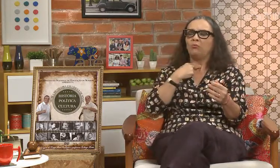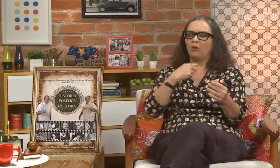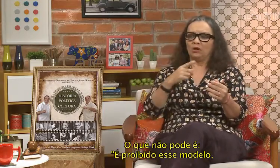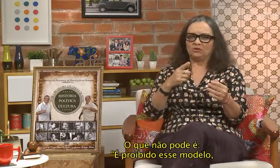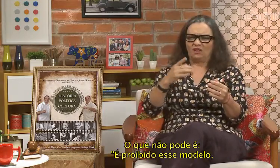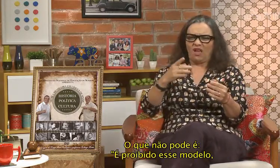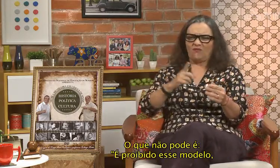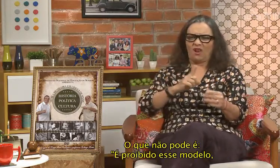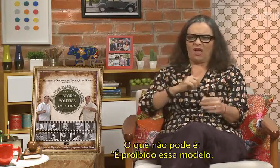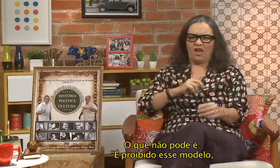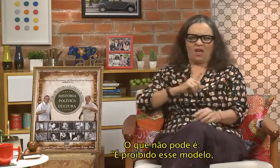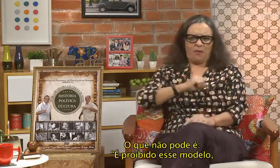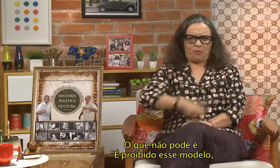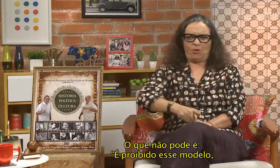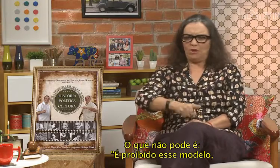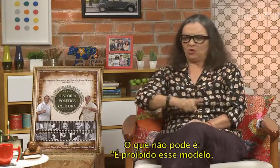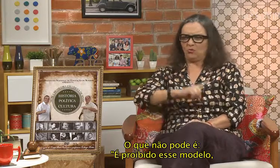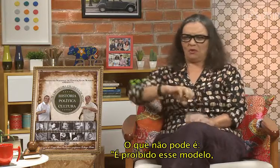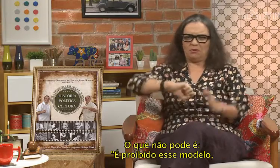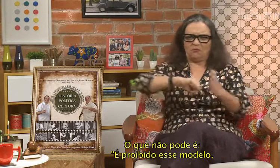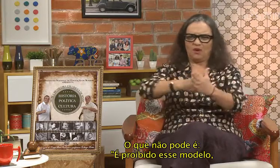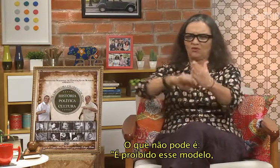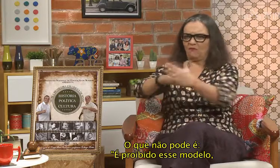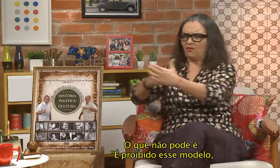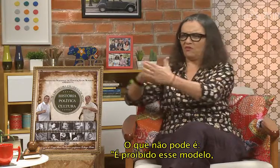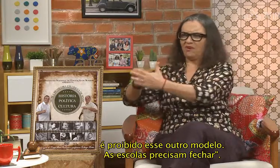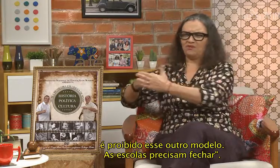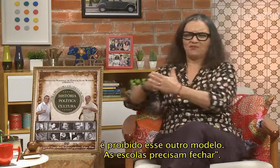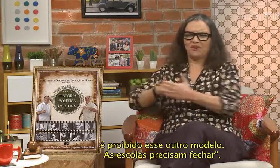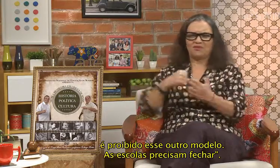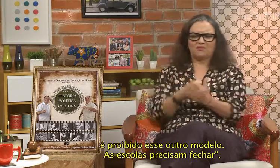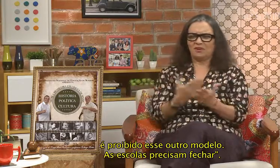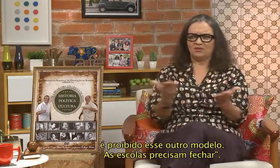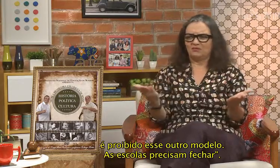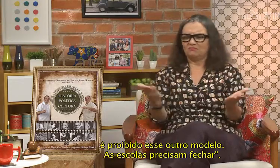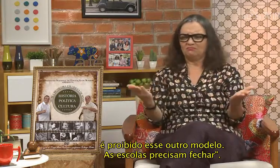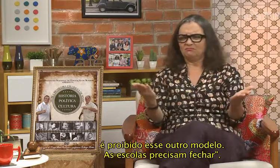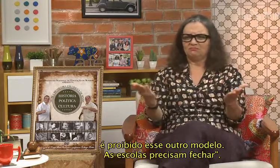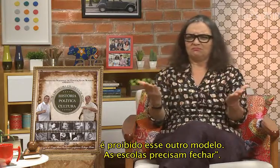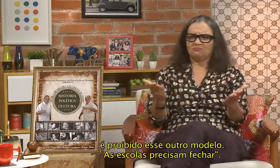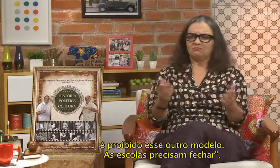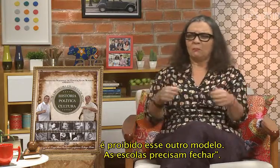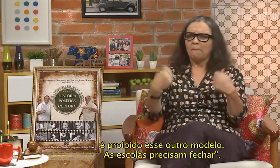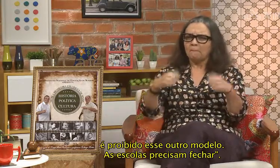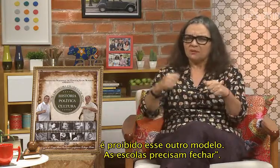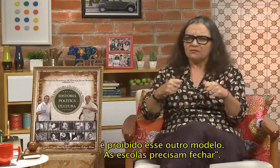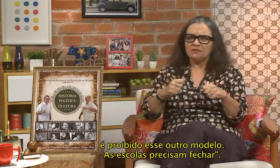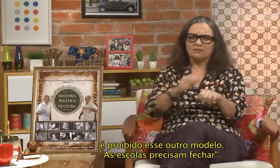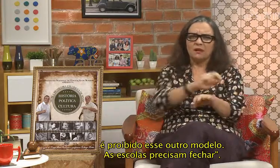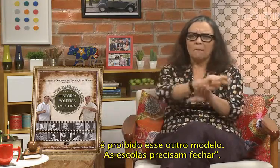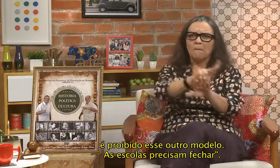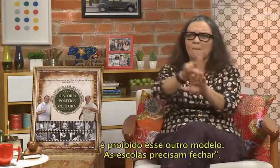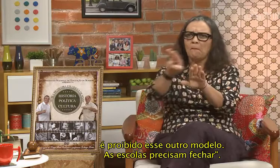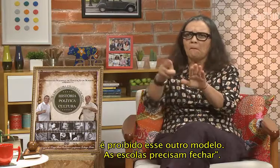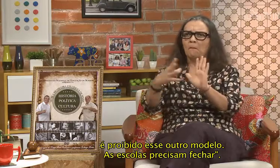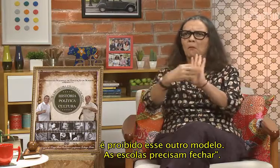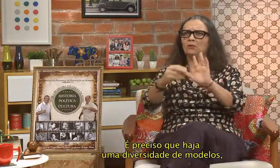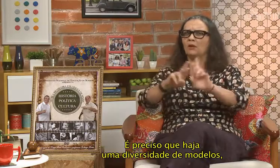pode é proibido esse modelo, é proibido esse outro modelo. Vai fechar, as escolas precisam fechar. É preciso que